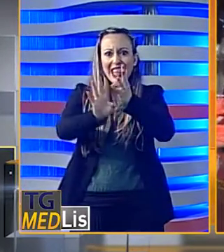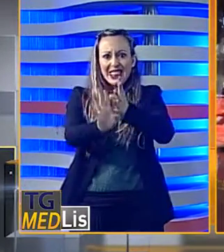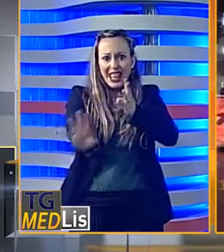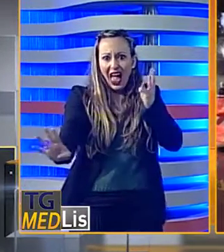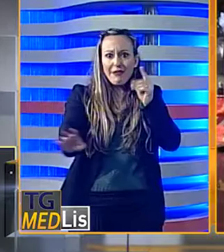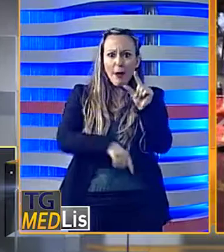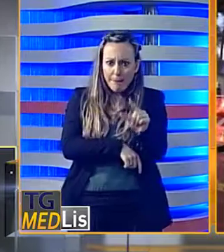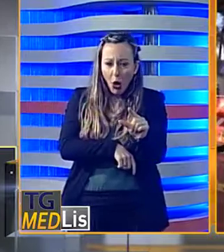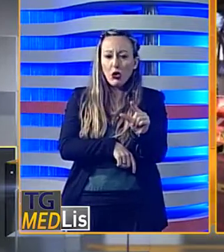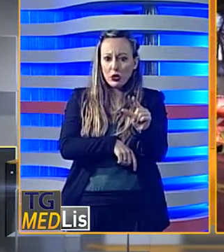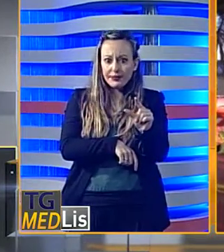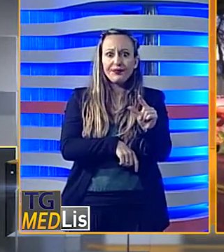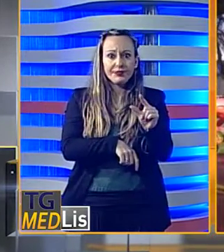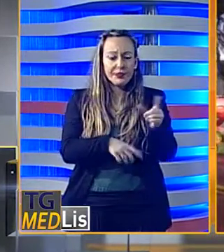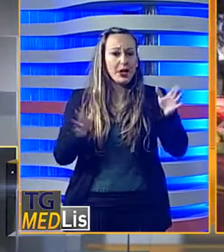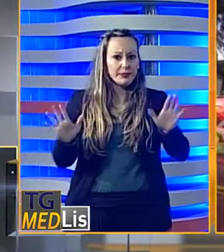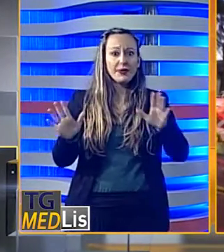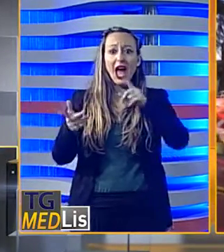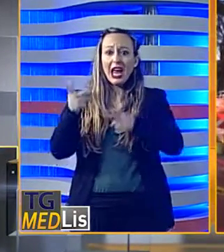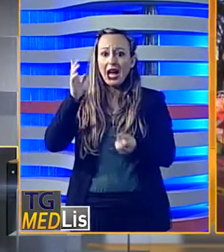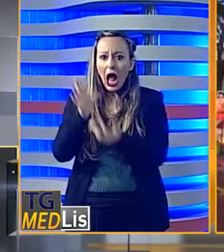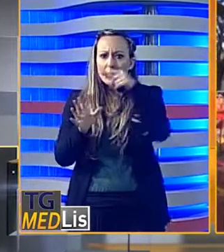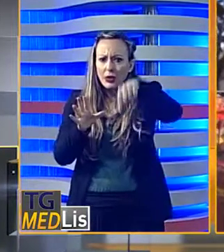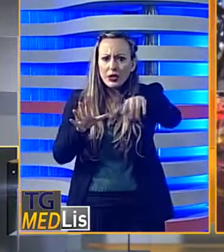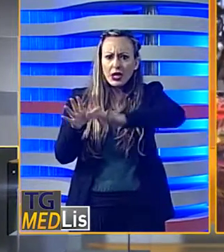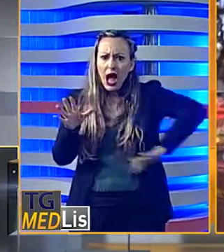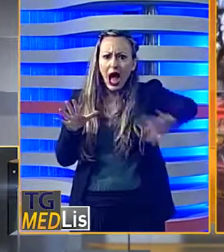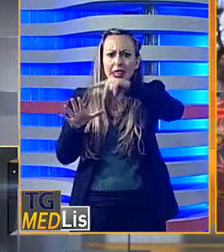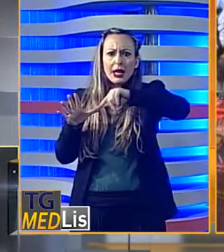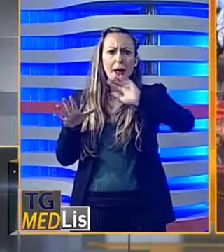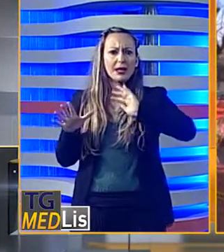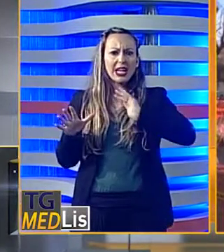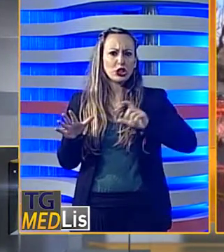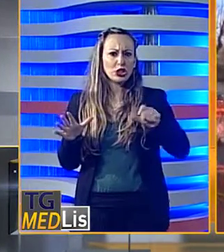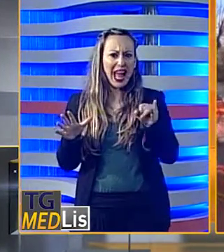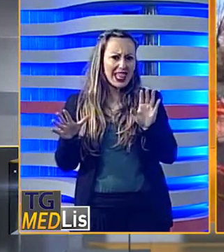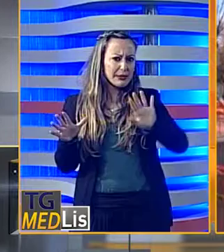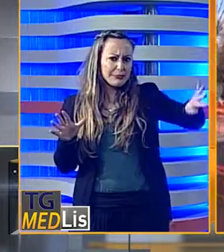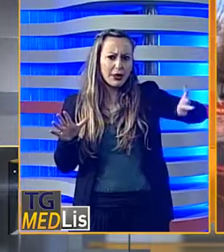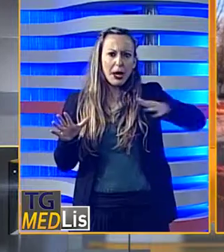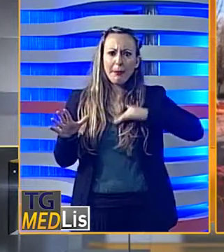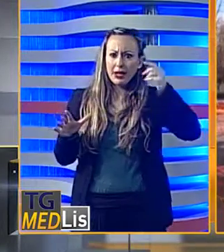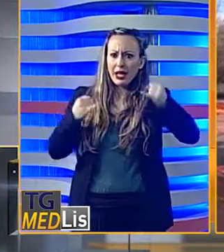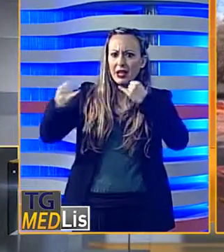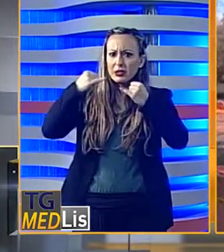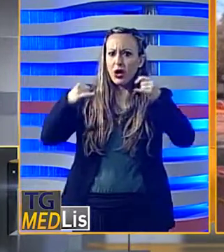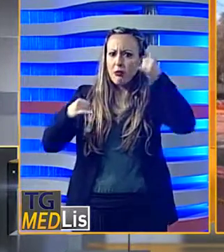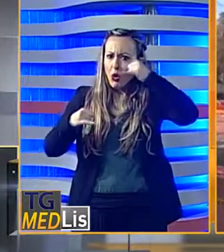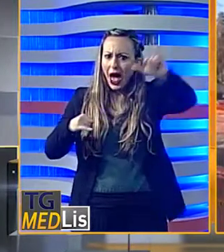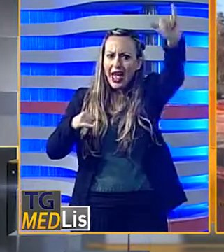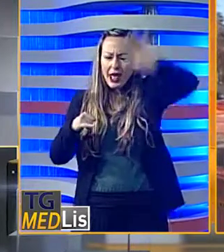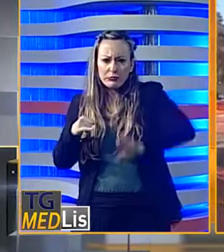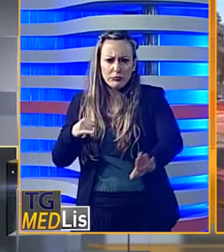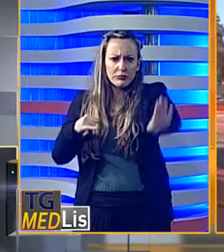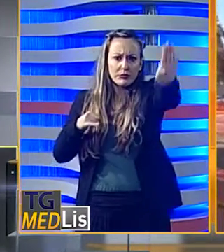all'altezza della caserma Scianna in direzione di Monreale. Sul posto sono arrivati i vigili urbani che